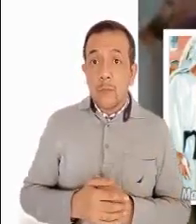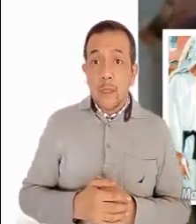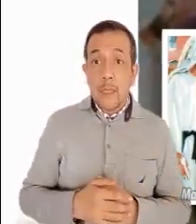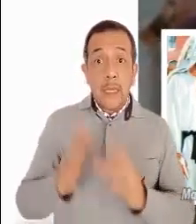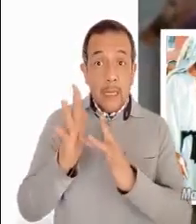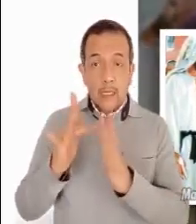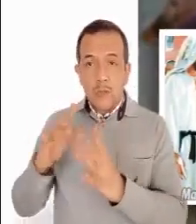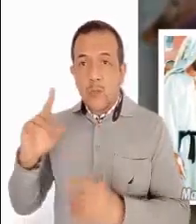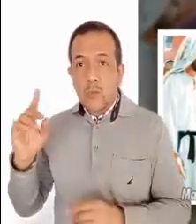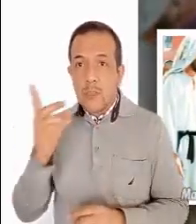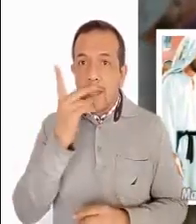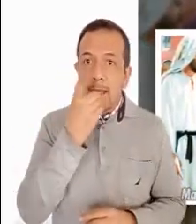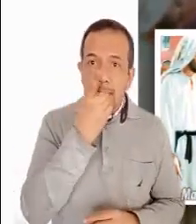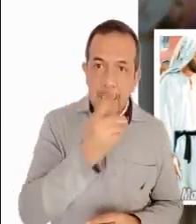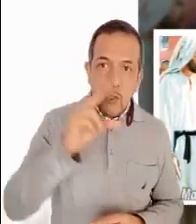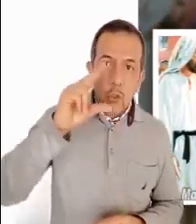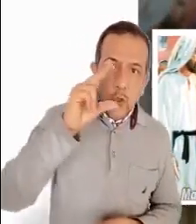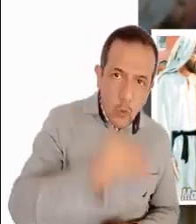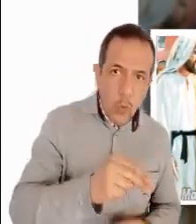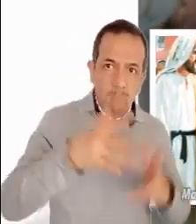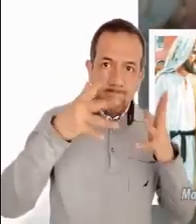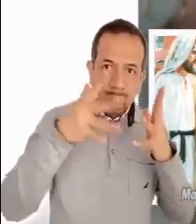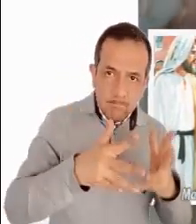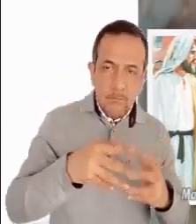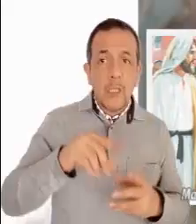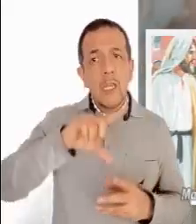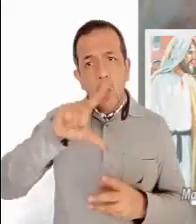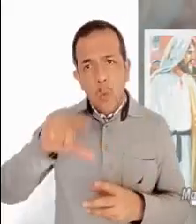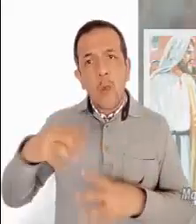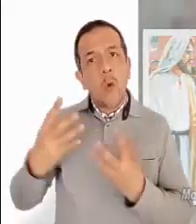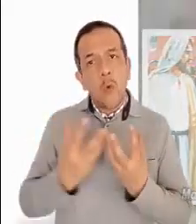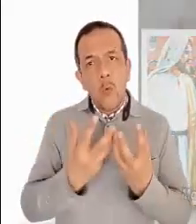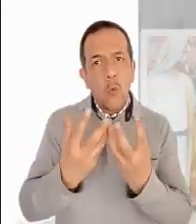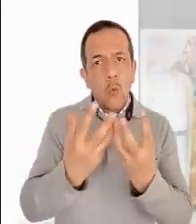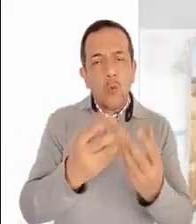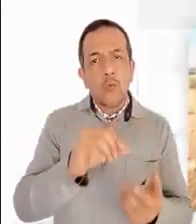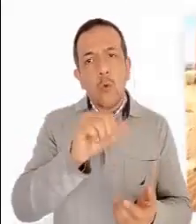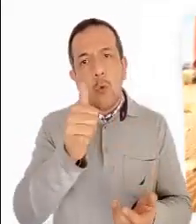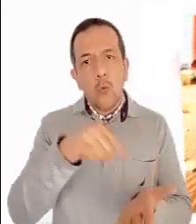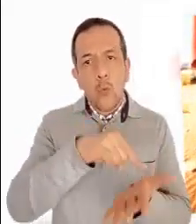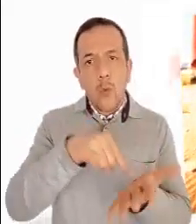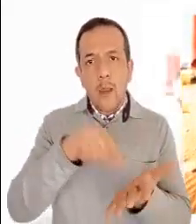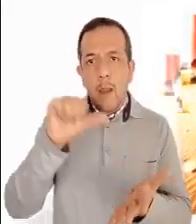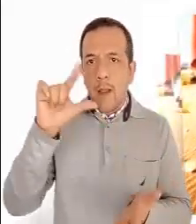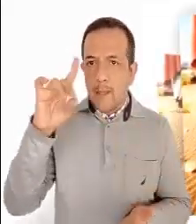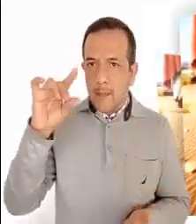Jesús se volvió hacia ellos y les sorprendió. Después se fueron a otra aldea.